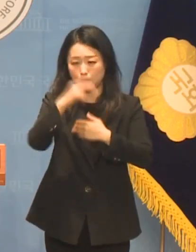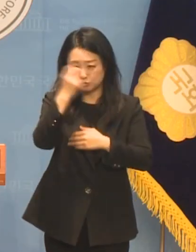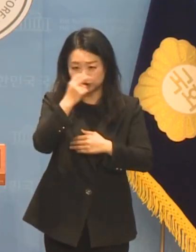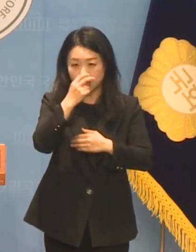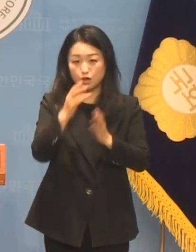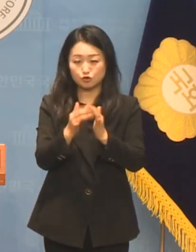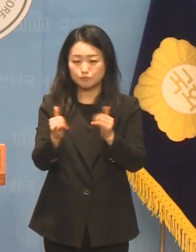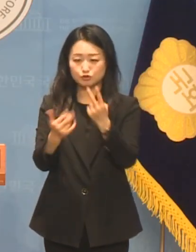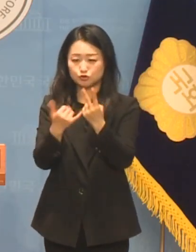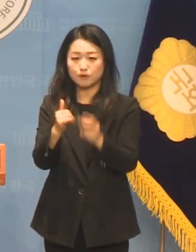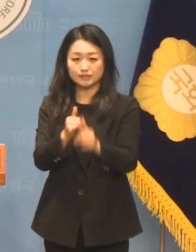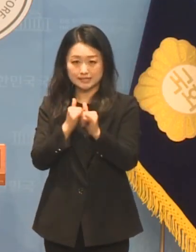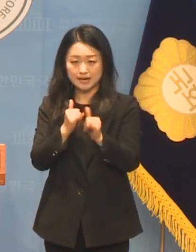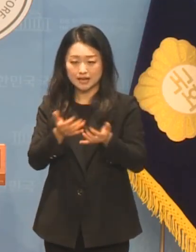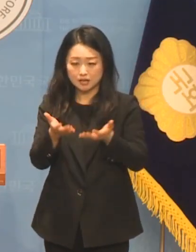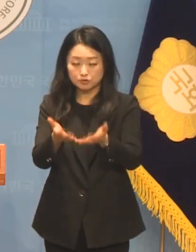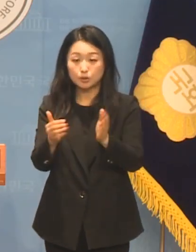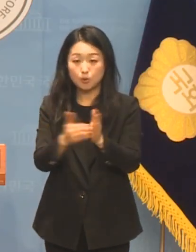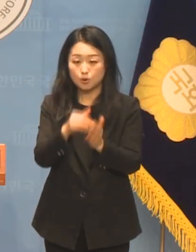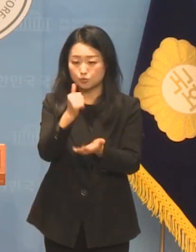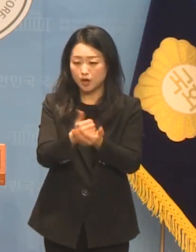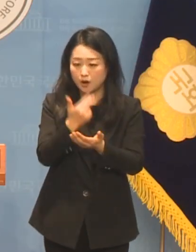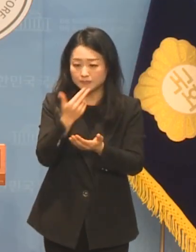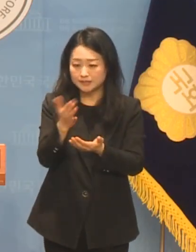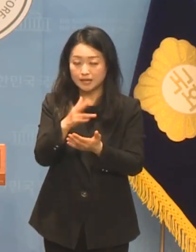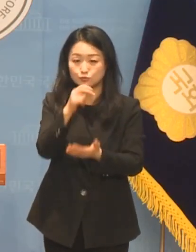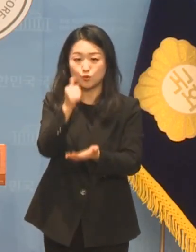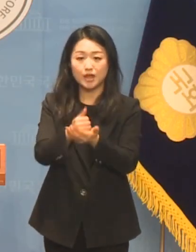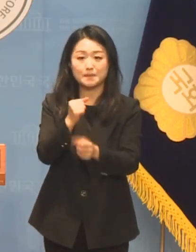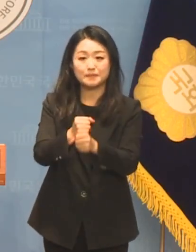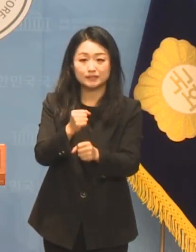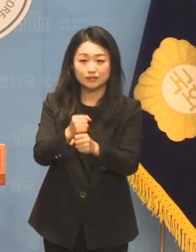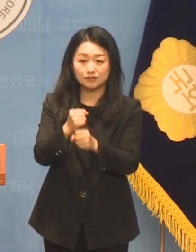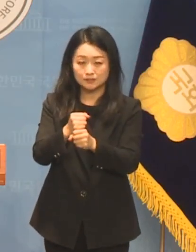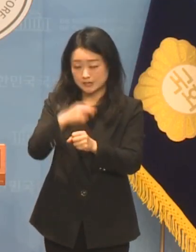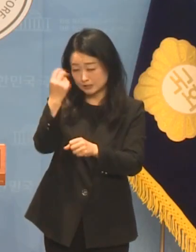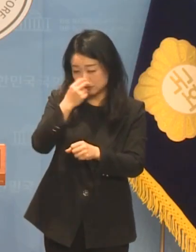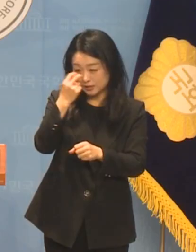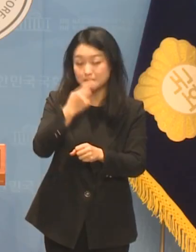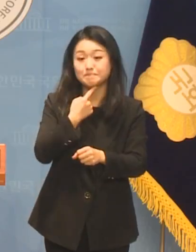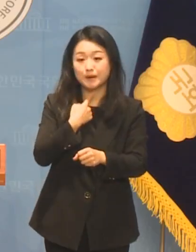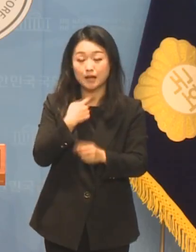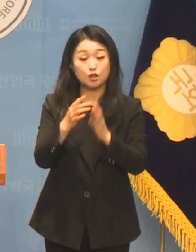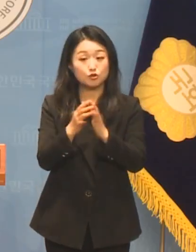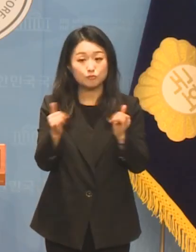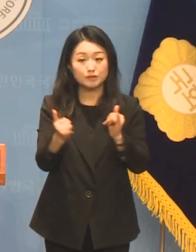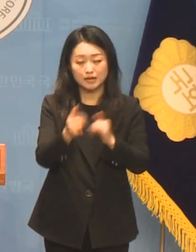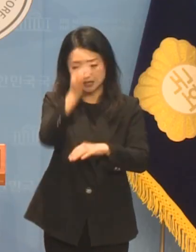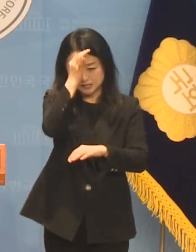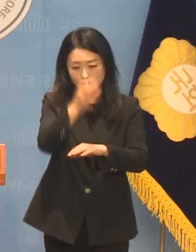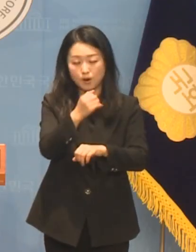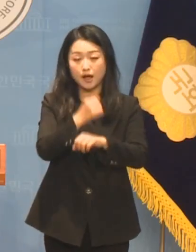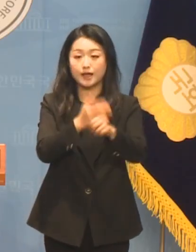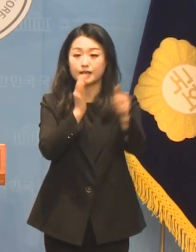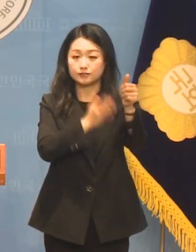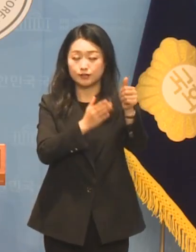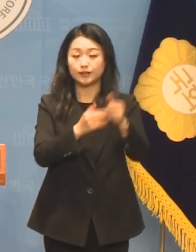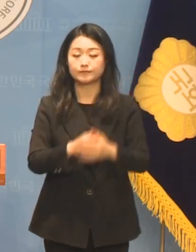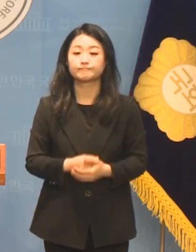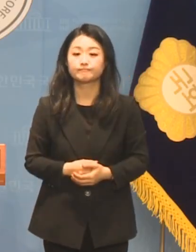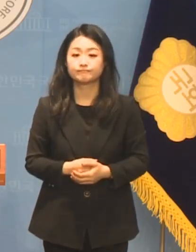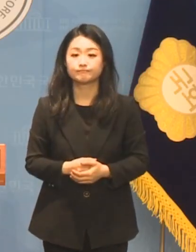무고한 국민을 희생시키고 없는 죄를 만들어 표적 기소한 불법 행위에 대해 국민들에게 석고대죄하기